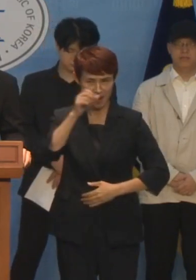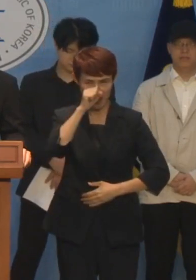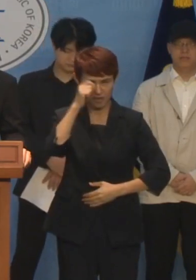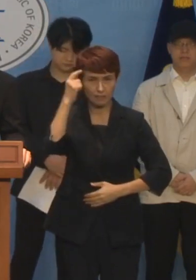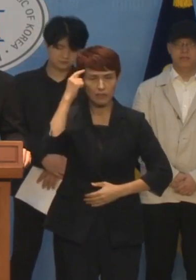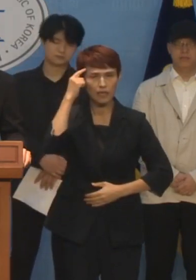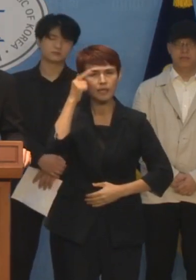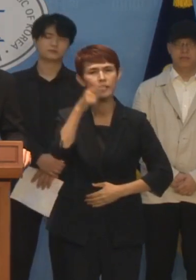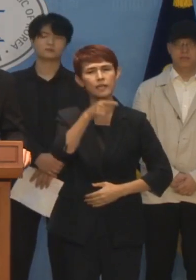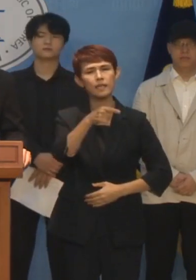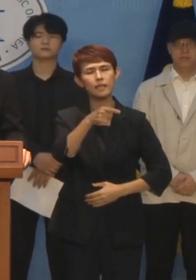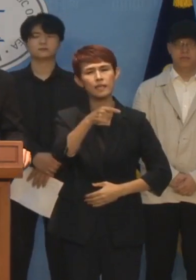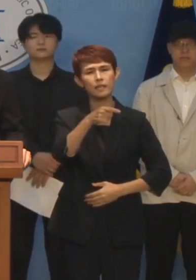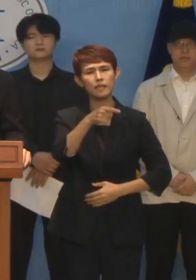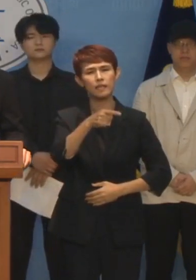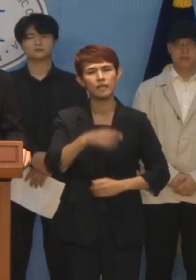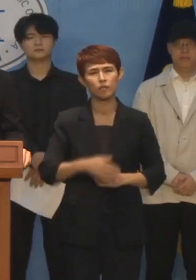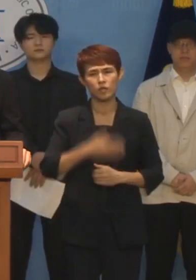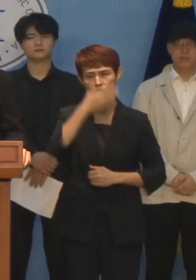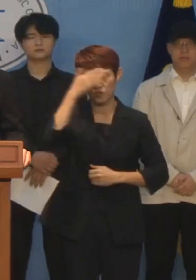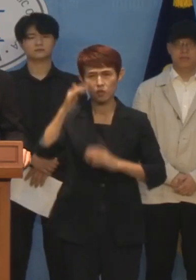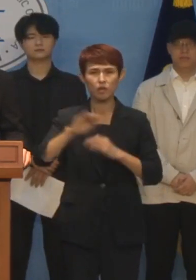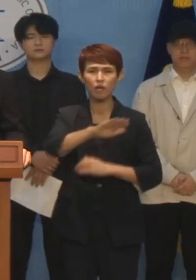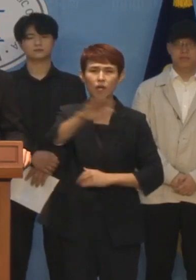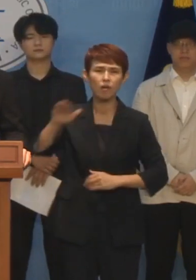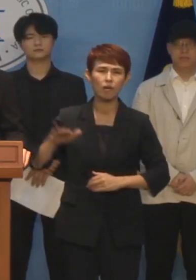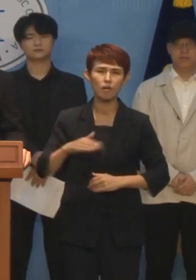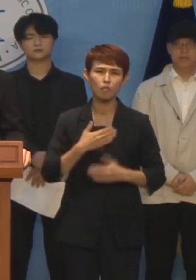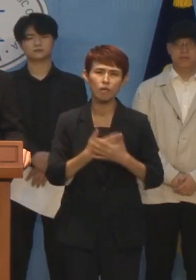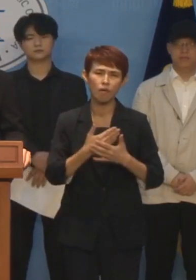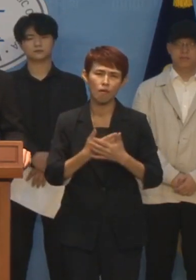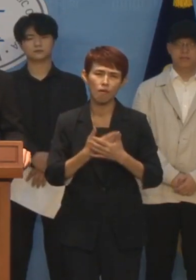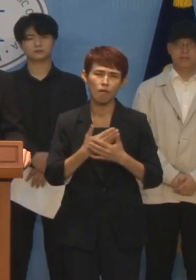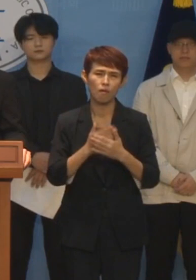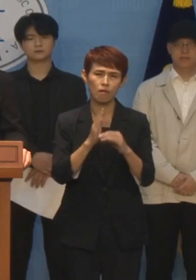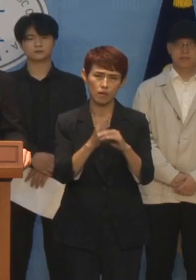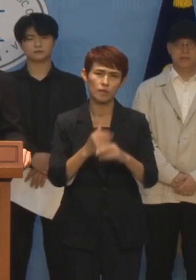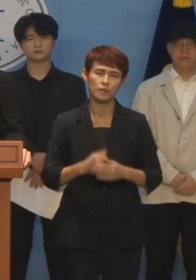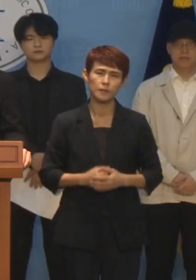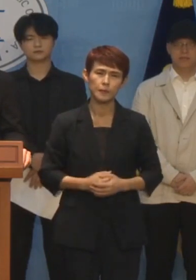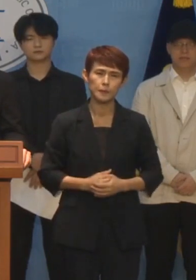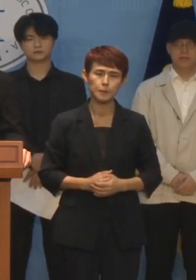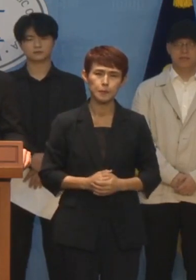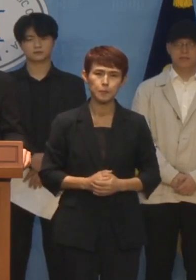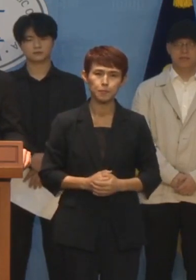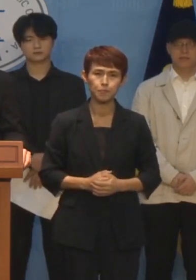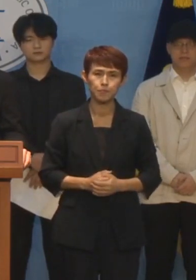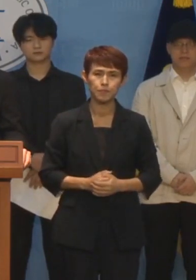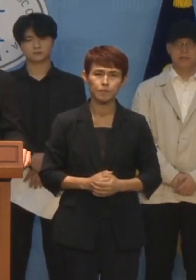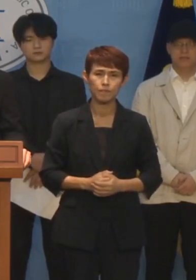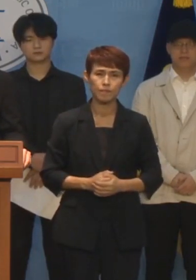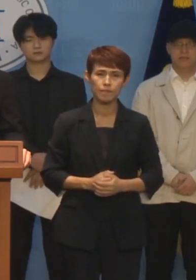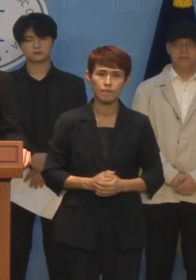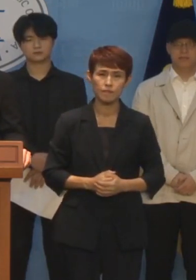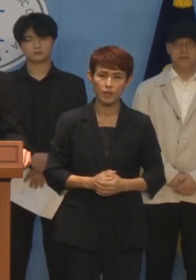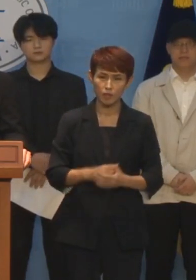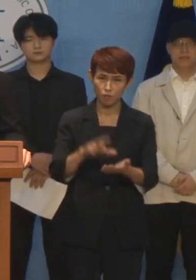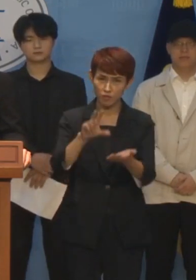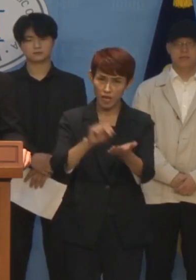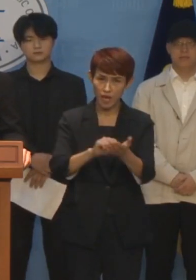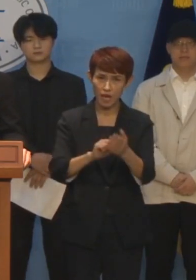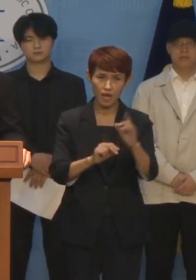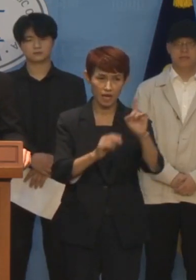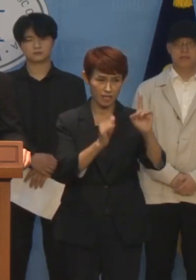단기적 비전은 우리 청년 세대의 불안감을 증폭하고 있습니다. 물론 이러한 문제가 더 이상 한